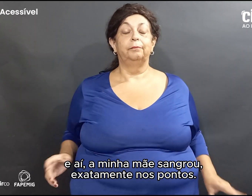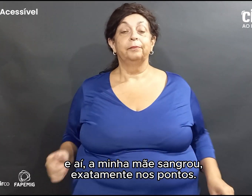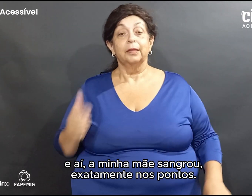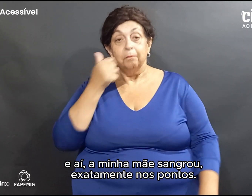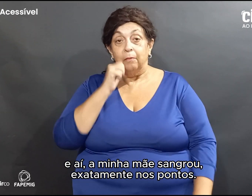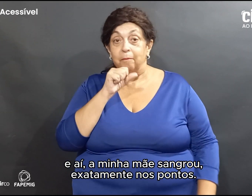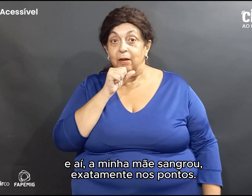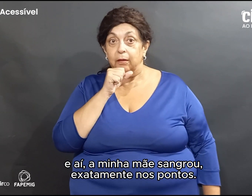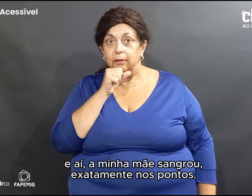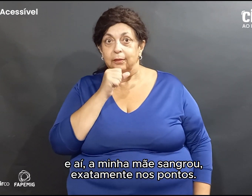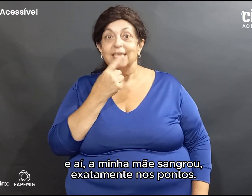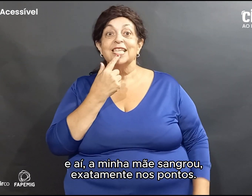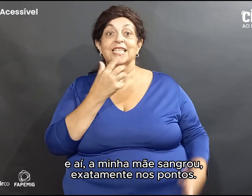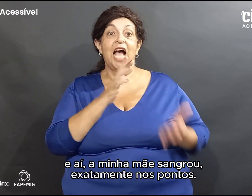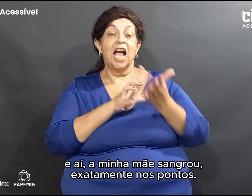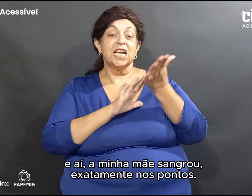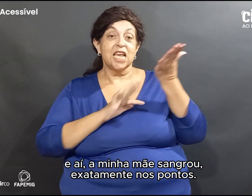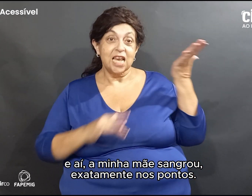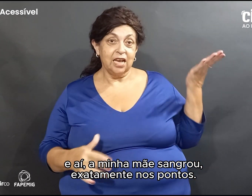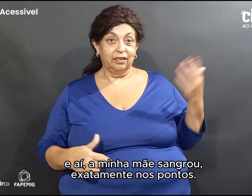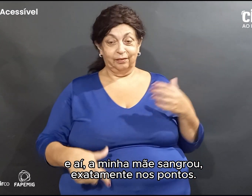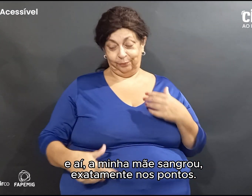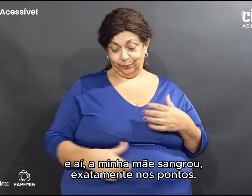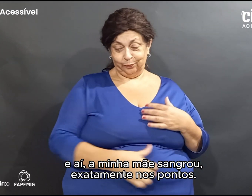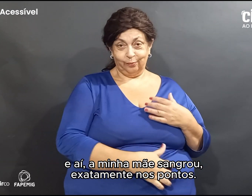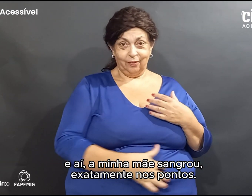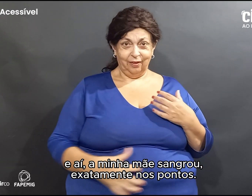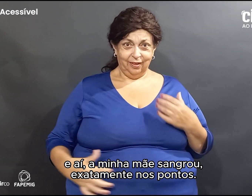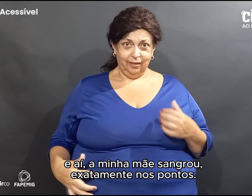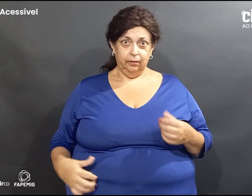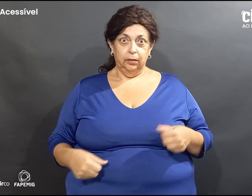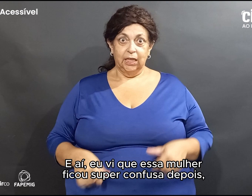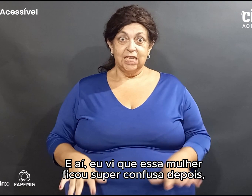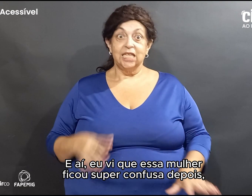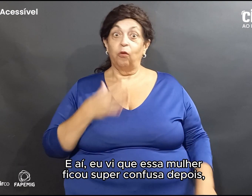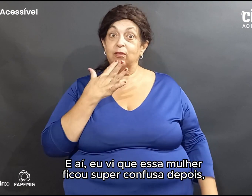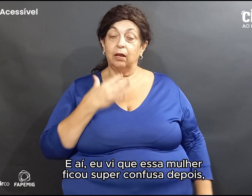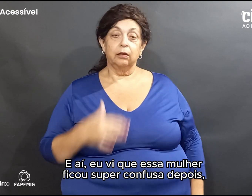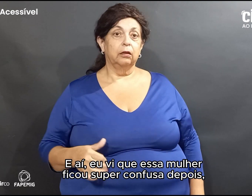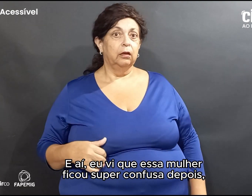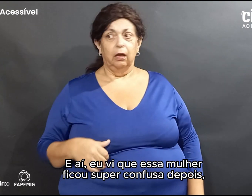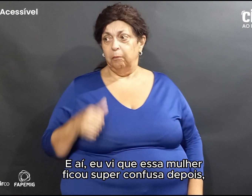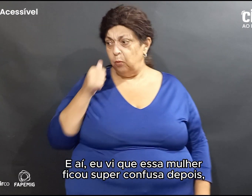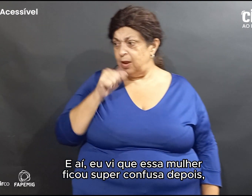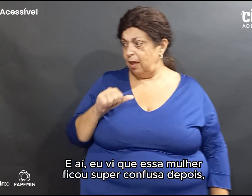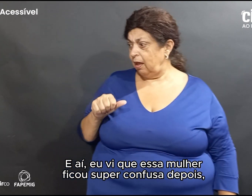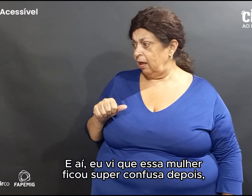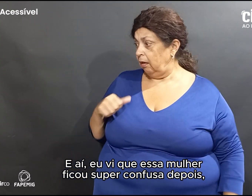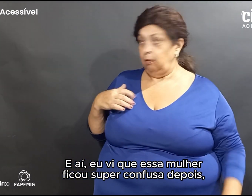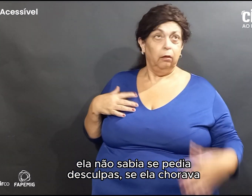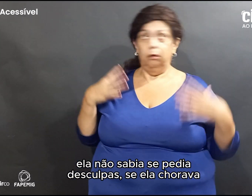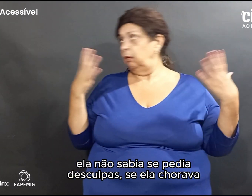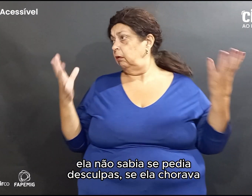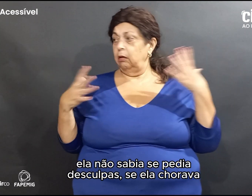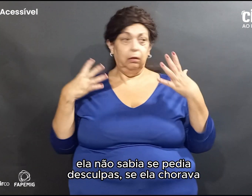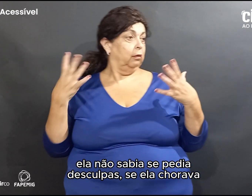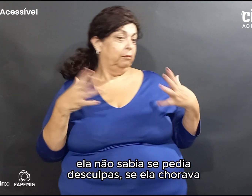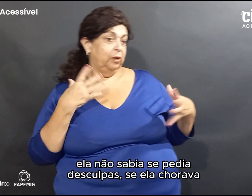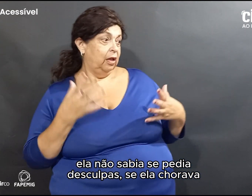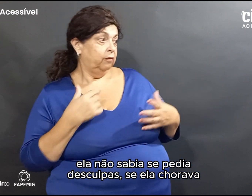mãe sangrou, né? Exatamente nos pontos. E aí eu vi que essa mulher ficou super confusa depois, ela não sabia se ela pedia desculpas, ela